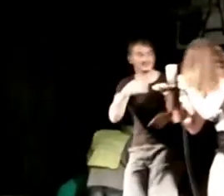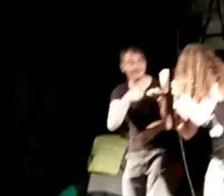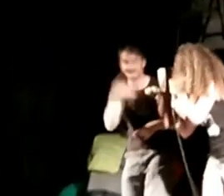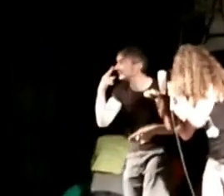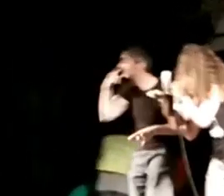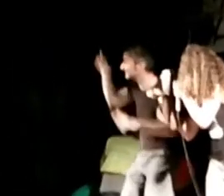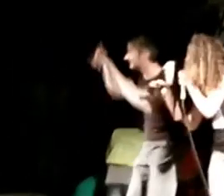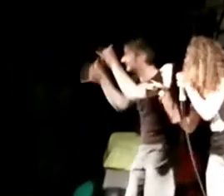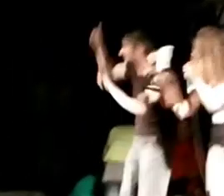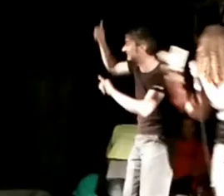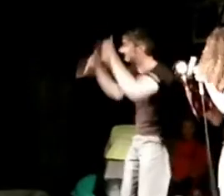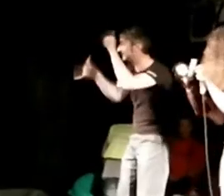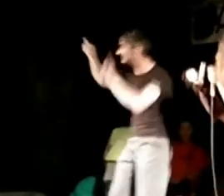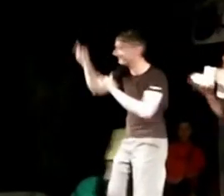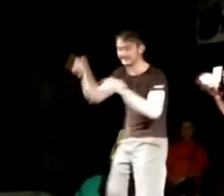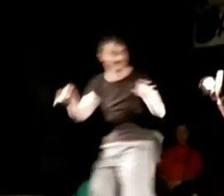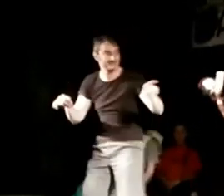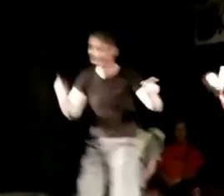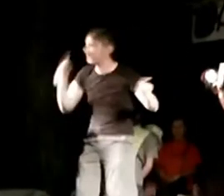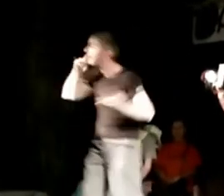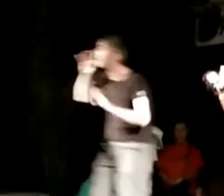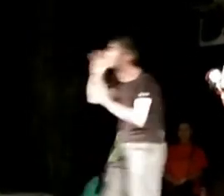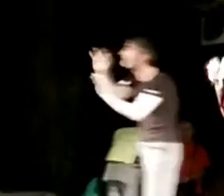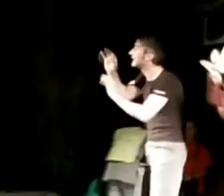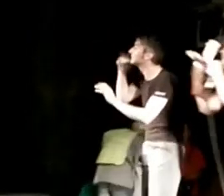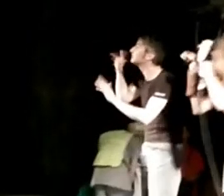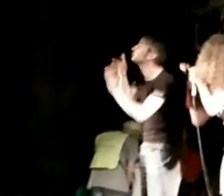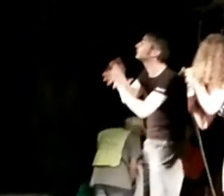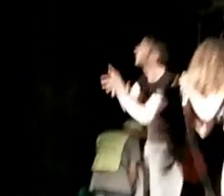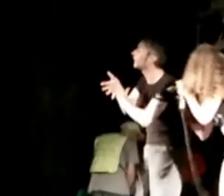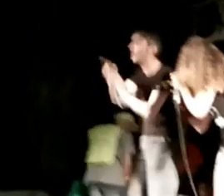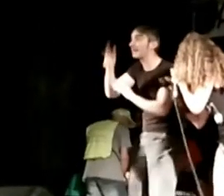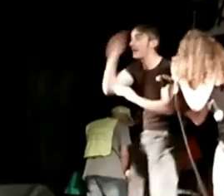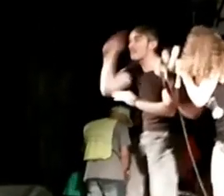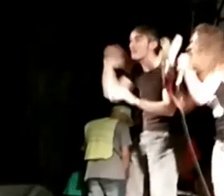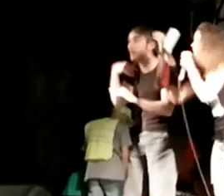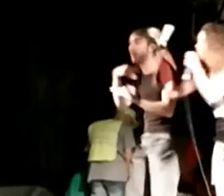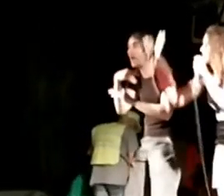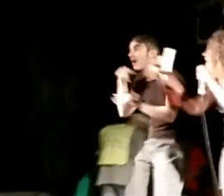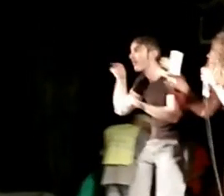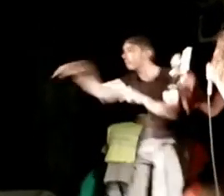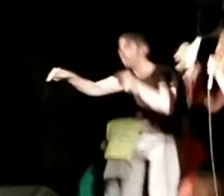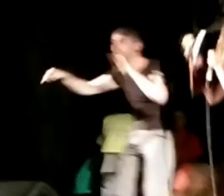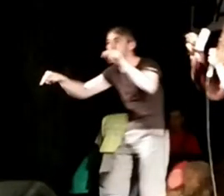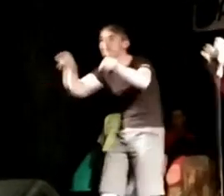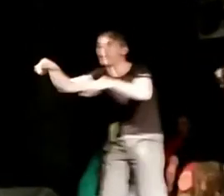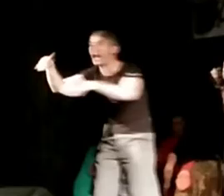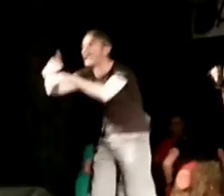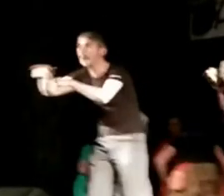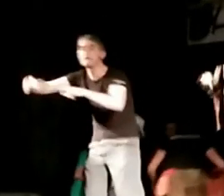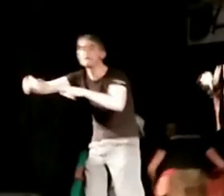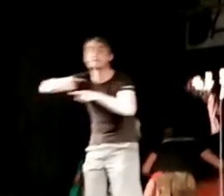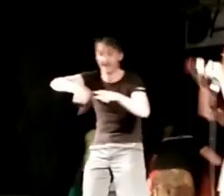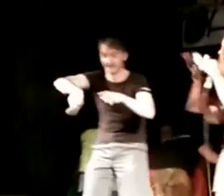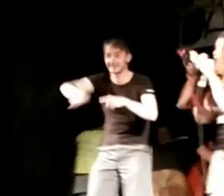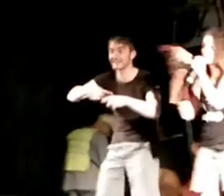titella. Però sap per què és perillosa? Perquè està als pobles, als carrers, a les